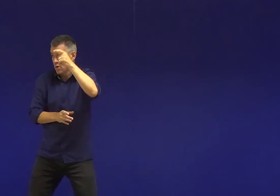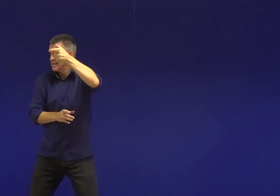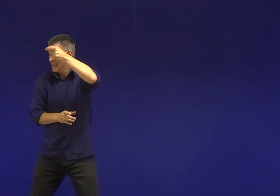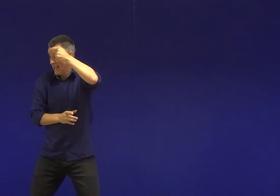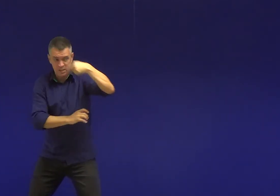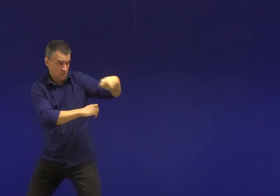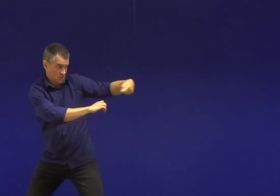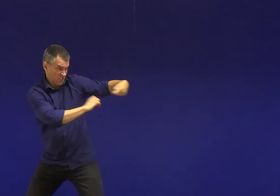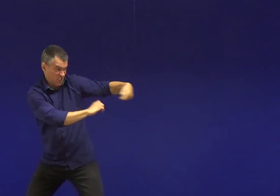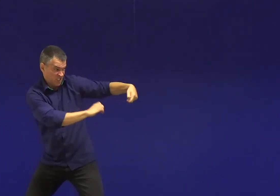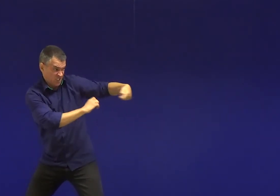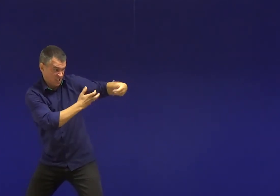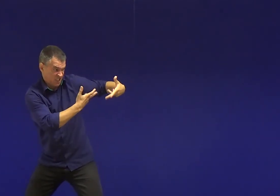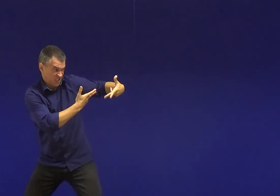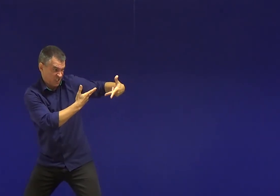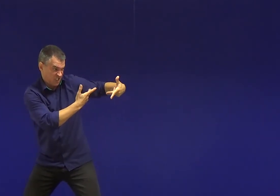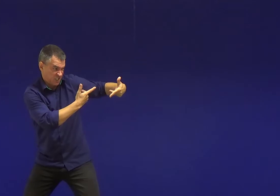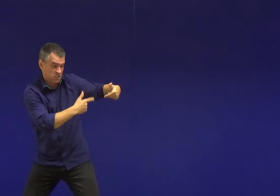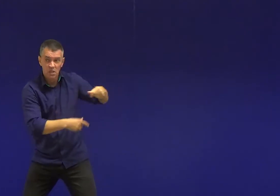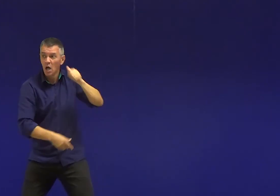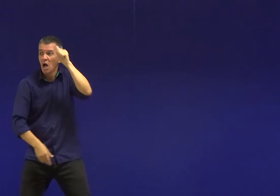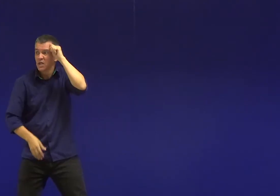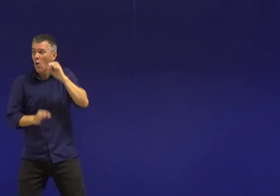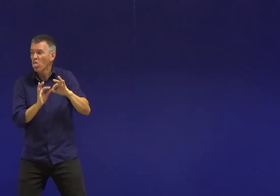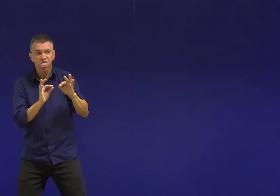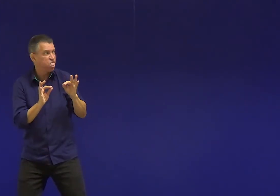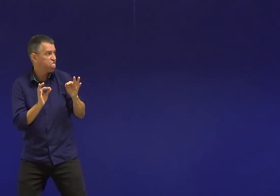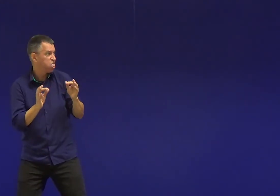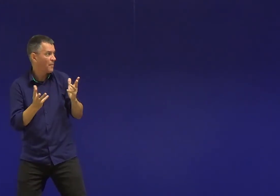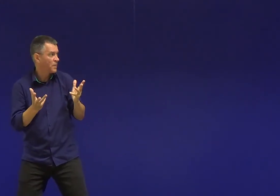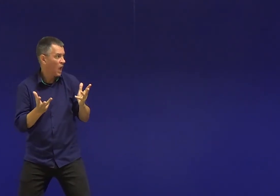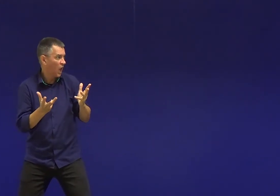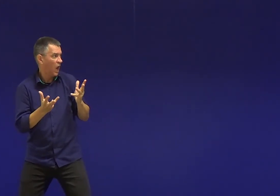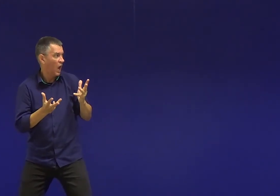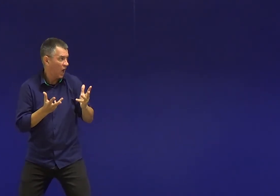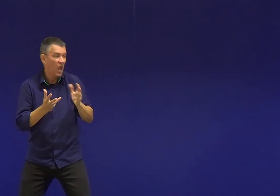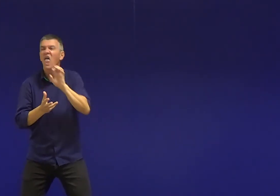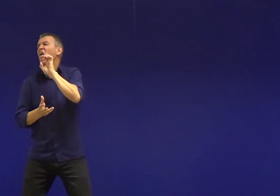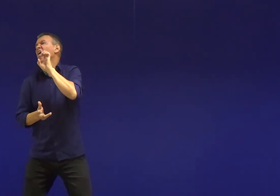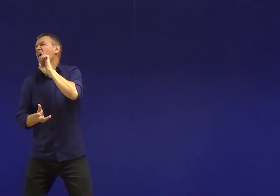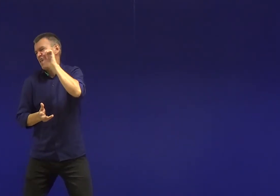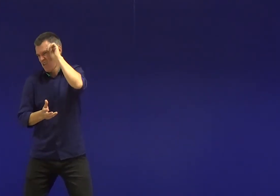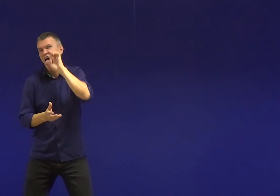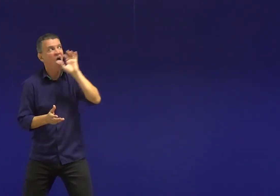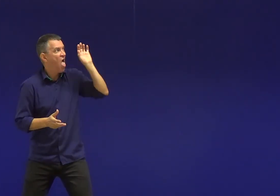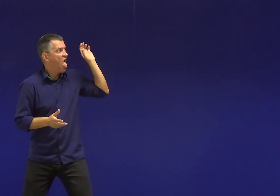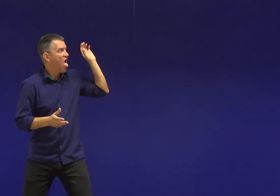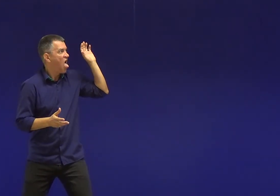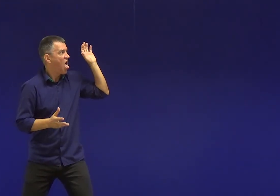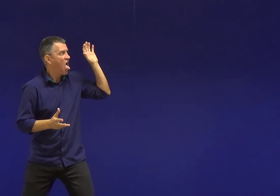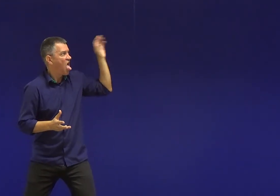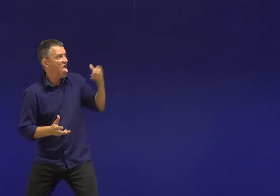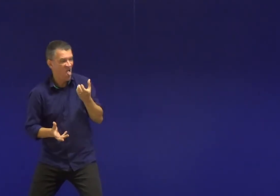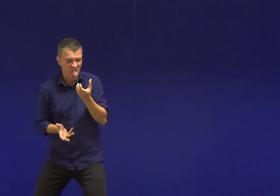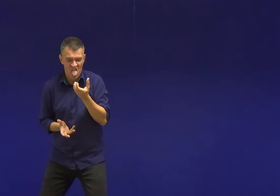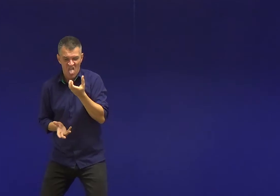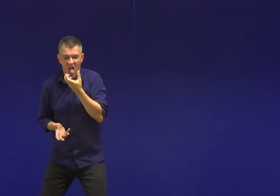Adão foi tentado, né, pela serpente, pelo inimigo, e então ele cedeu. Adão e Eva, né, os dois. E